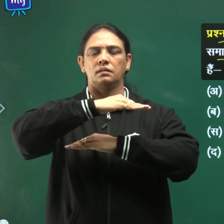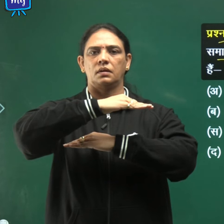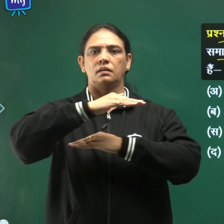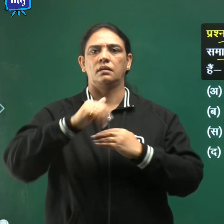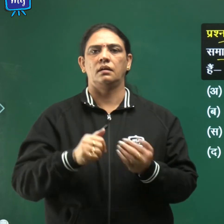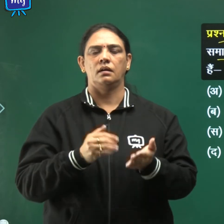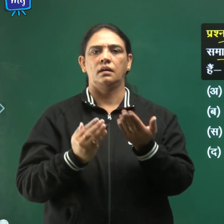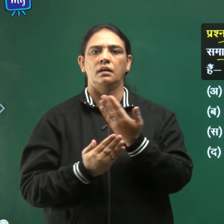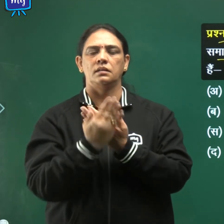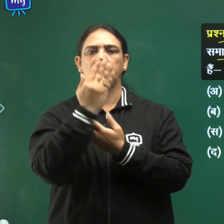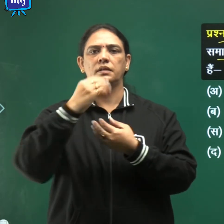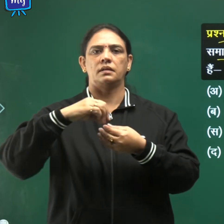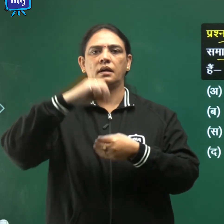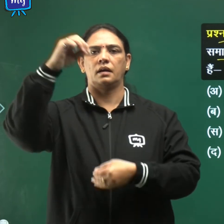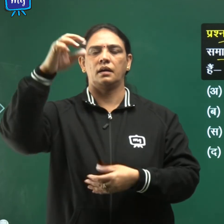स्पर्श रेखाएं